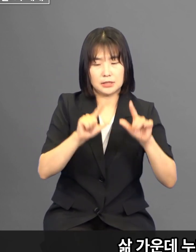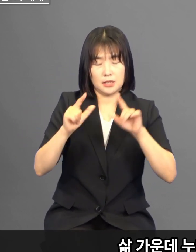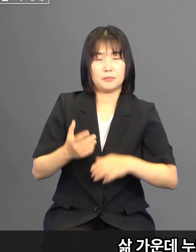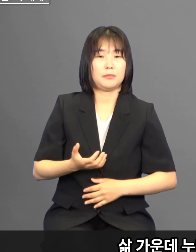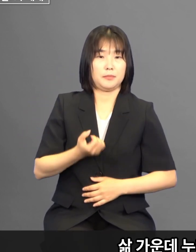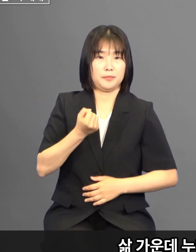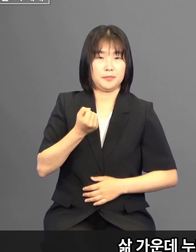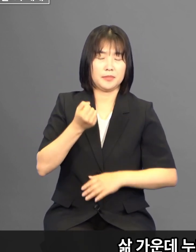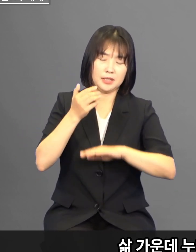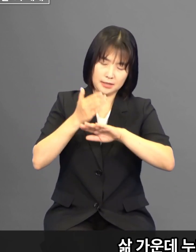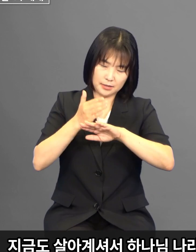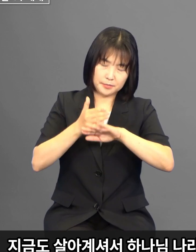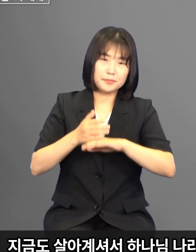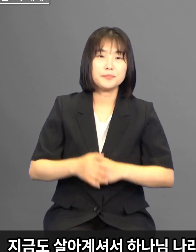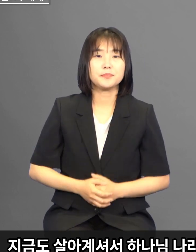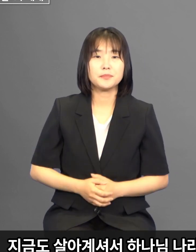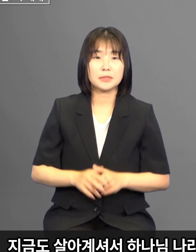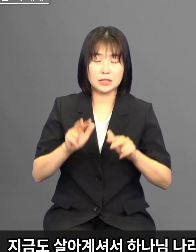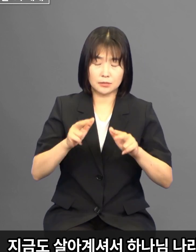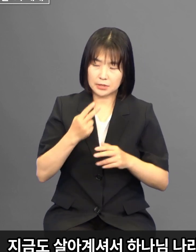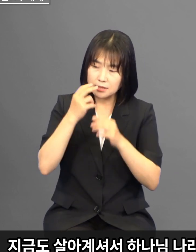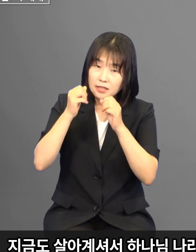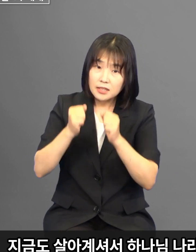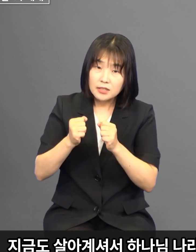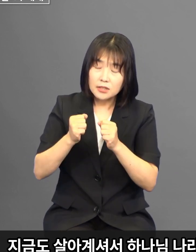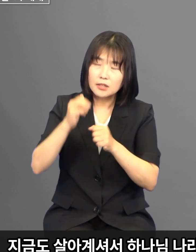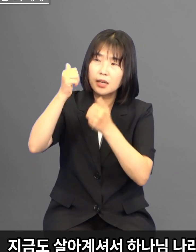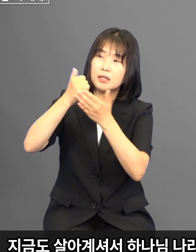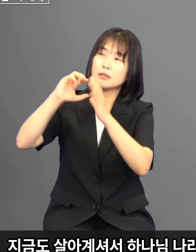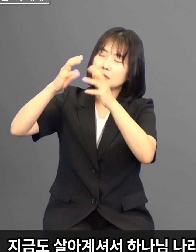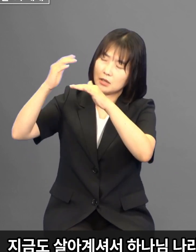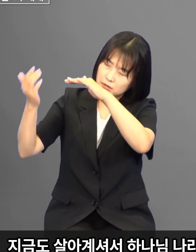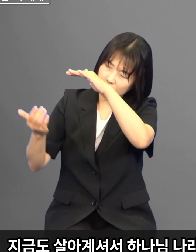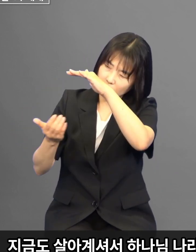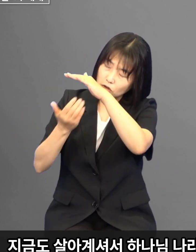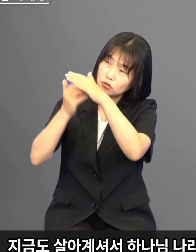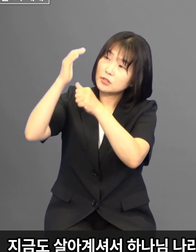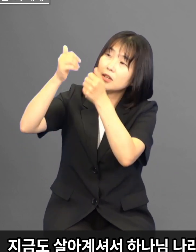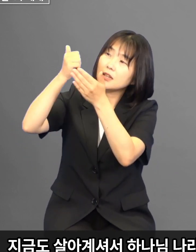하시니 감사합니다. 지금도 살아계셔서 하나님 나라를 이뤄가고